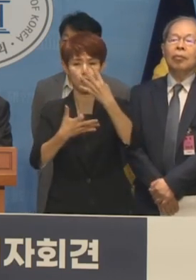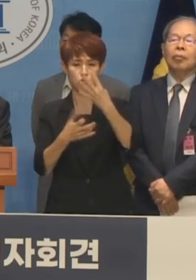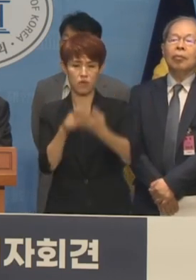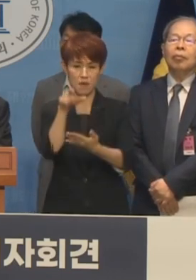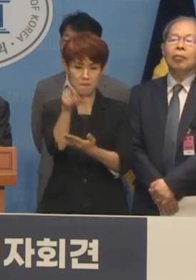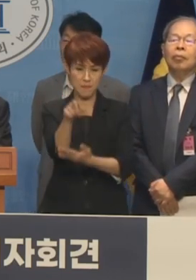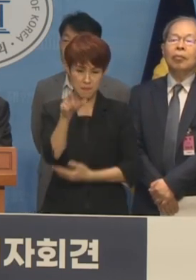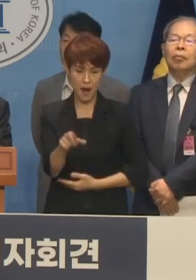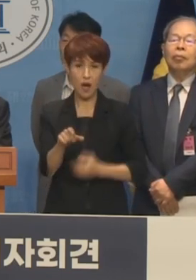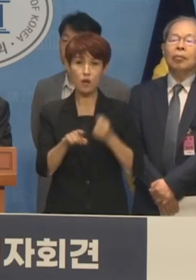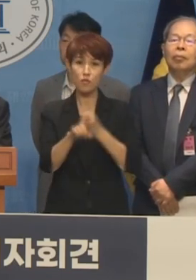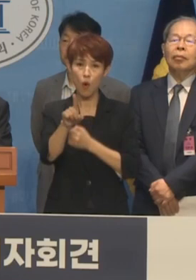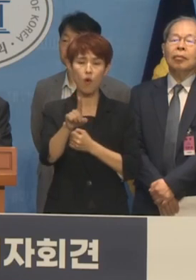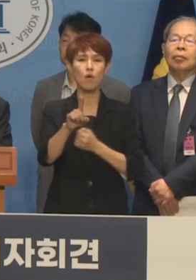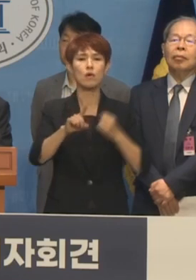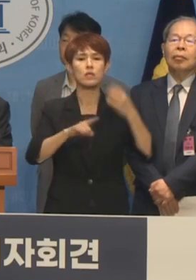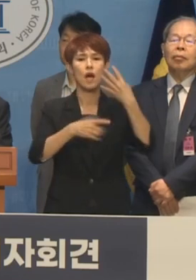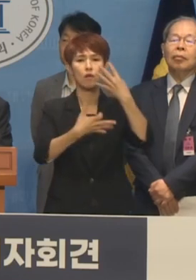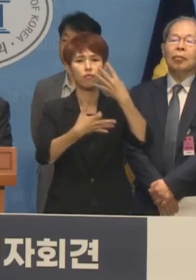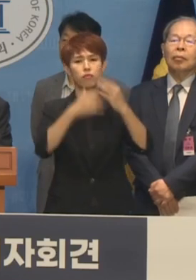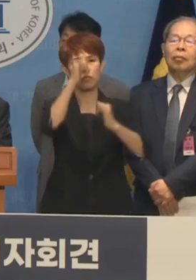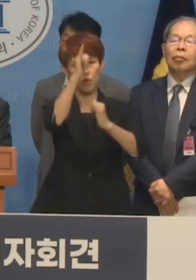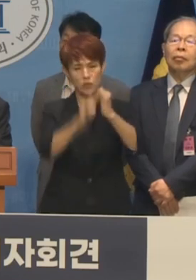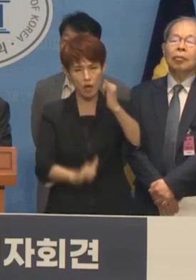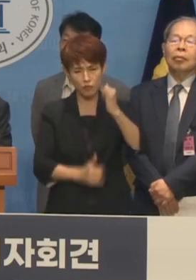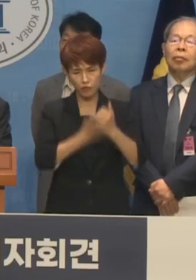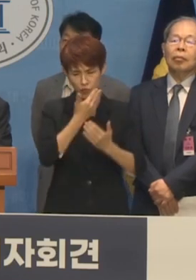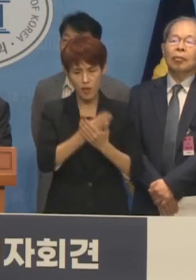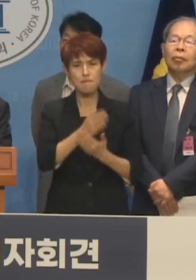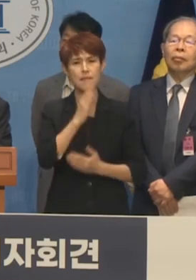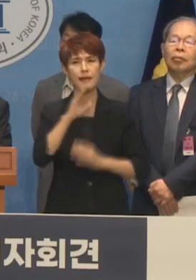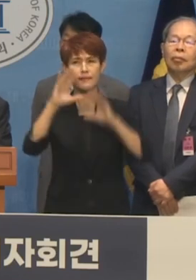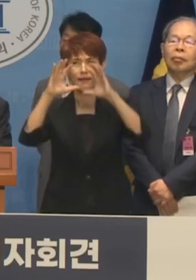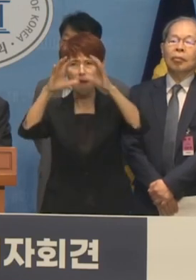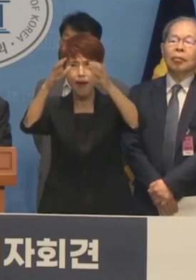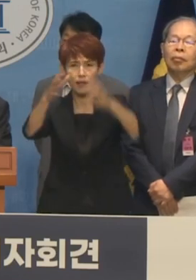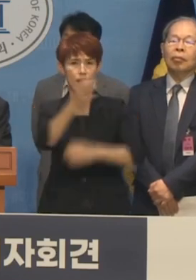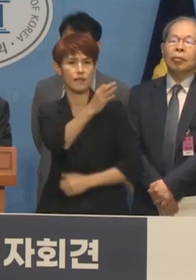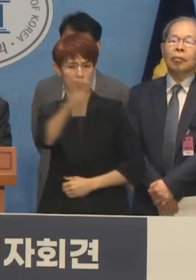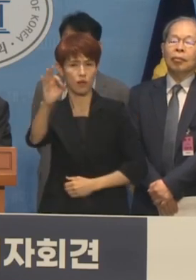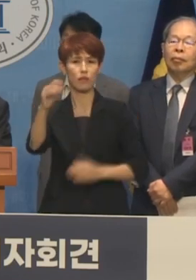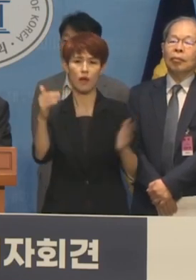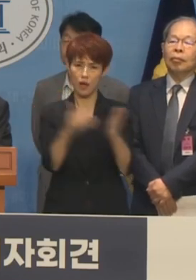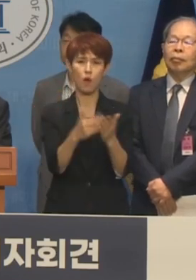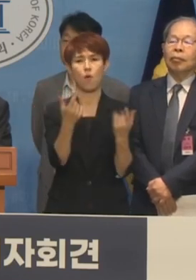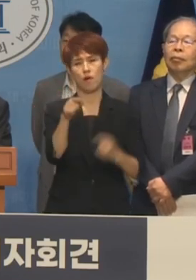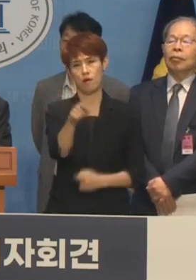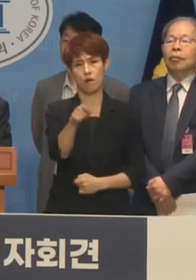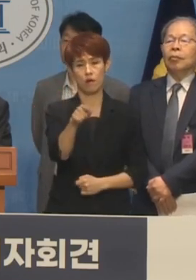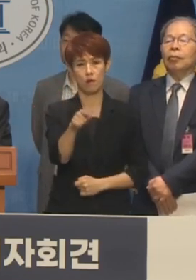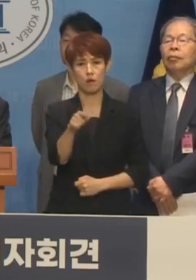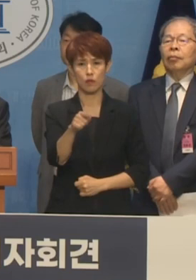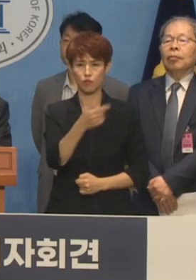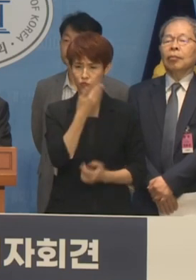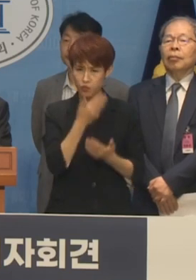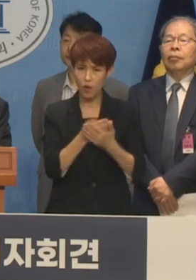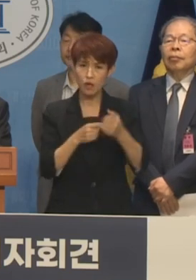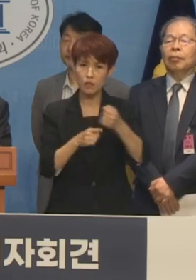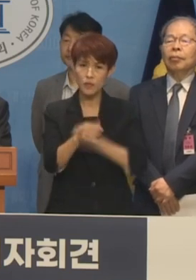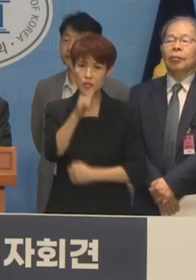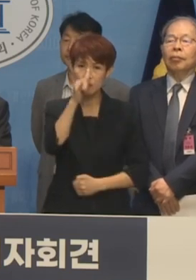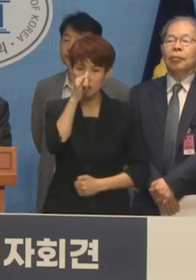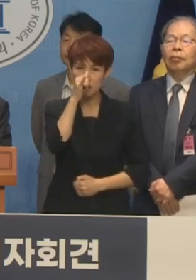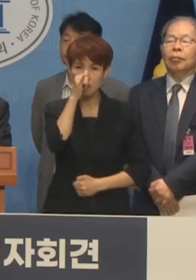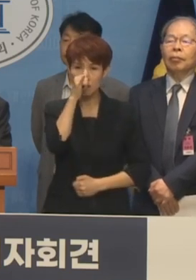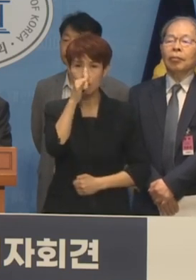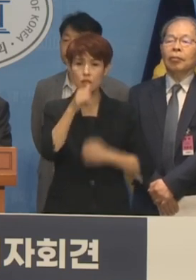그만큼 4월 혁명이 갖고 있는 역사적 의미가 세계사적으로 다 공인됐다는 의미입니다. 그런 세계사적인 의의와 역사적인 의미를 갖고 있는